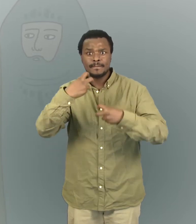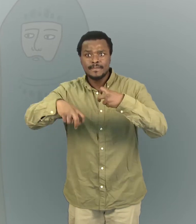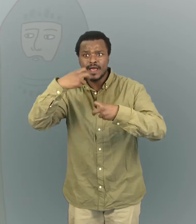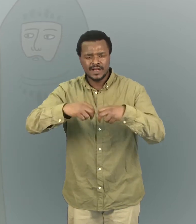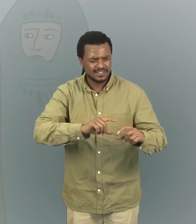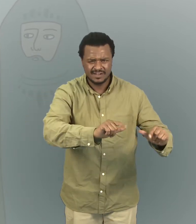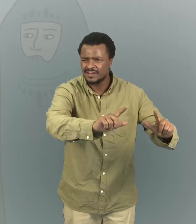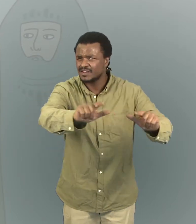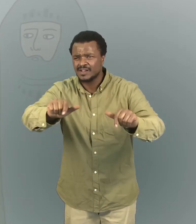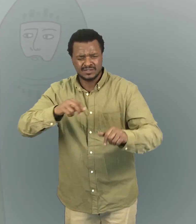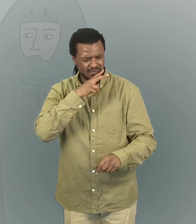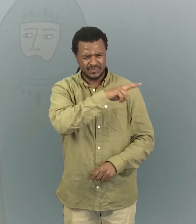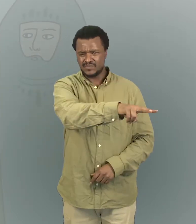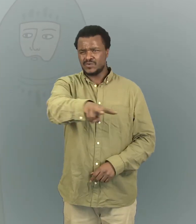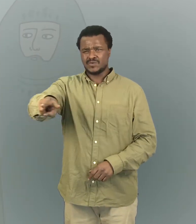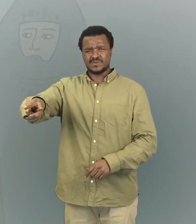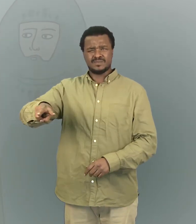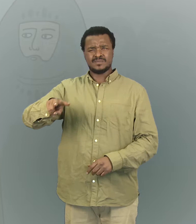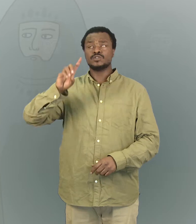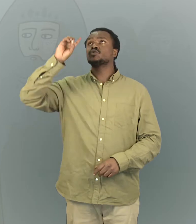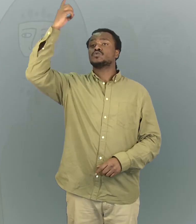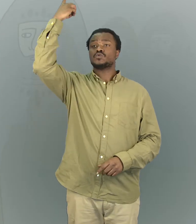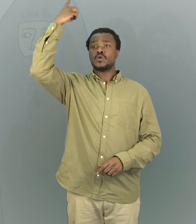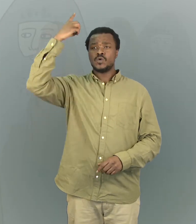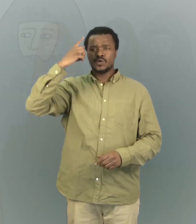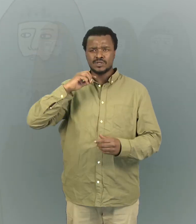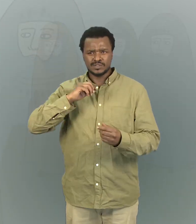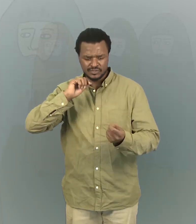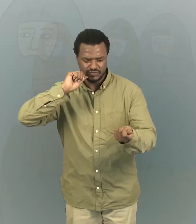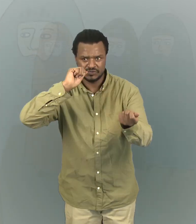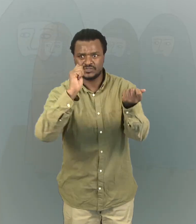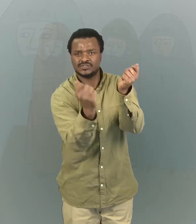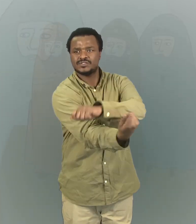oui je vous le dis vous voyez c'est pierre ici